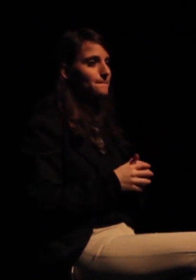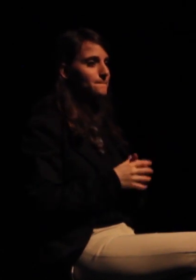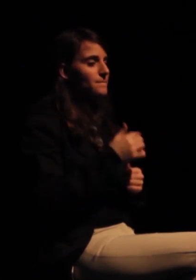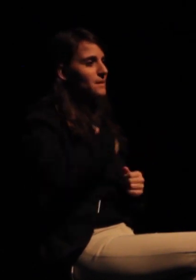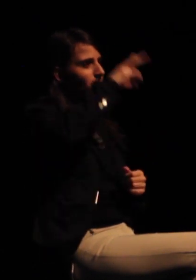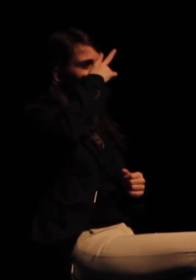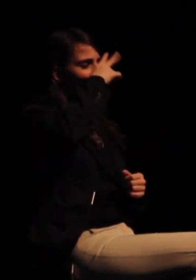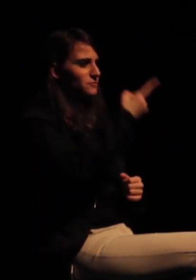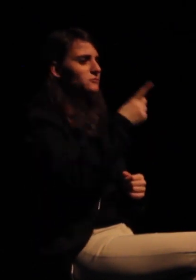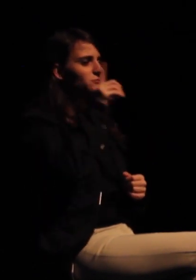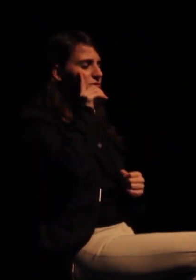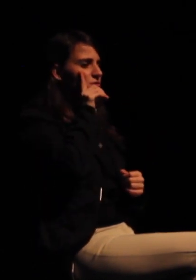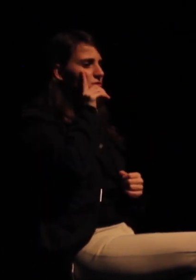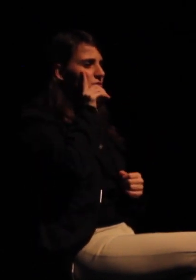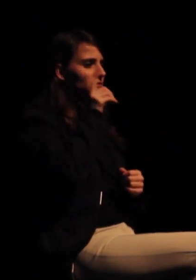Eu lembro uma vez,